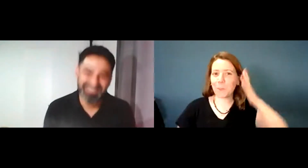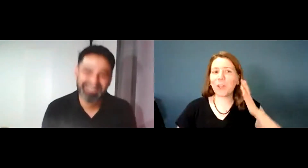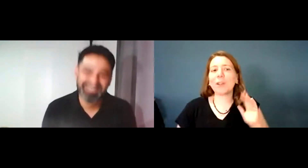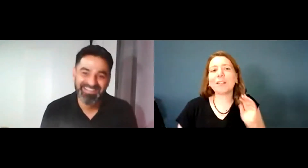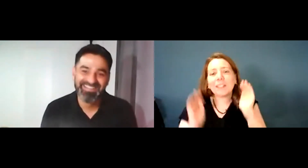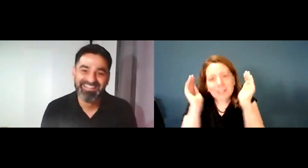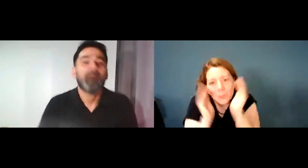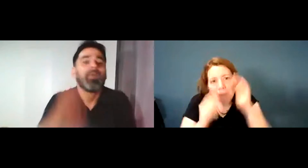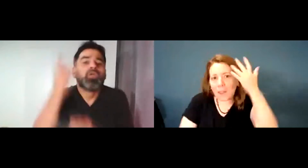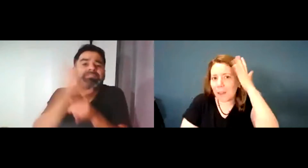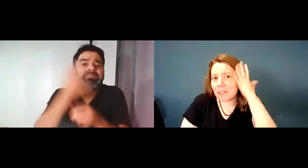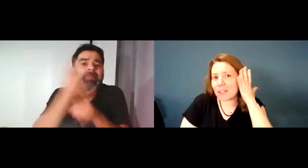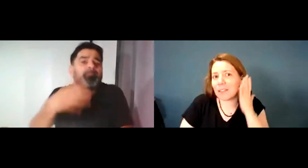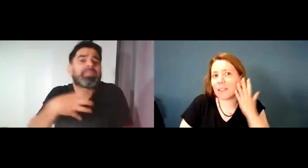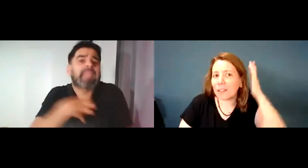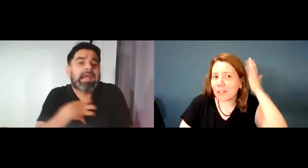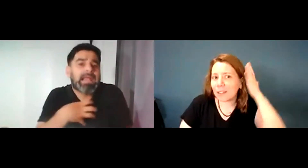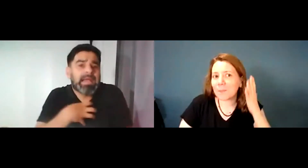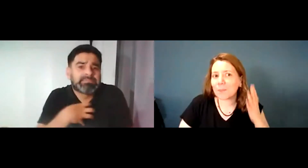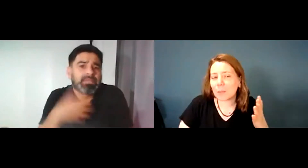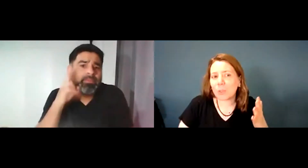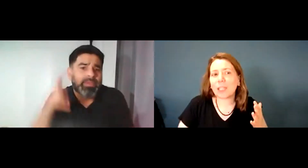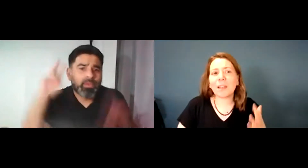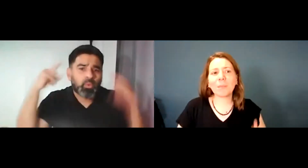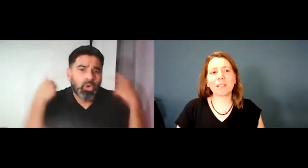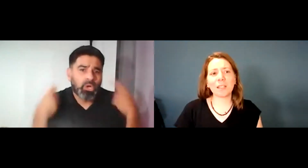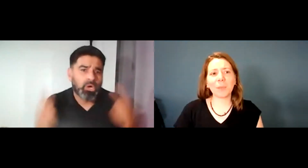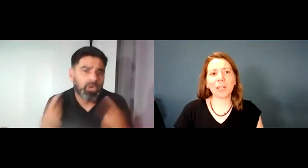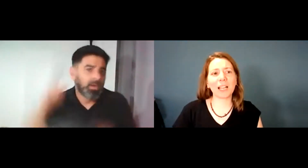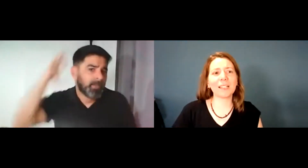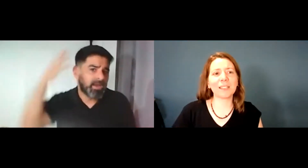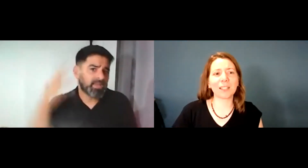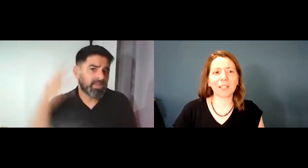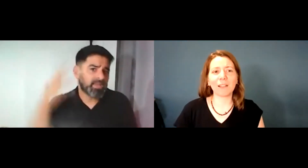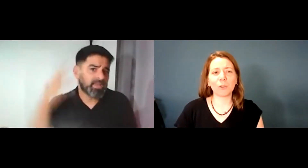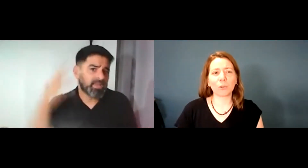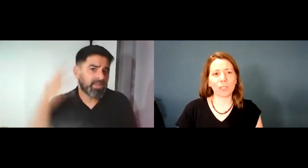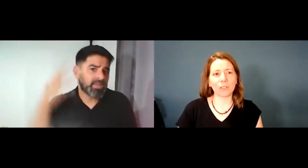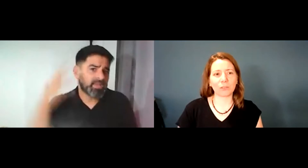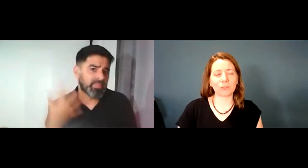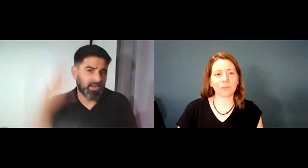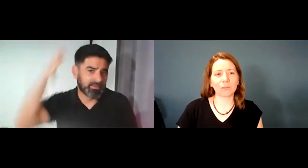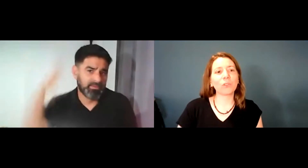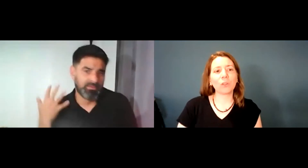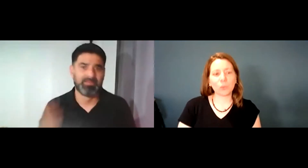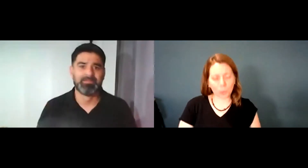Bueno, este es sin humedad, es así. Porque también siempre en las clases se te ven los rulitos. Nosotros estuvimos